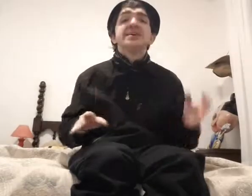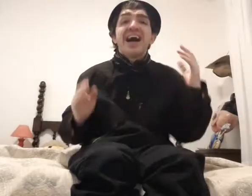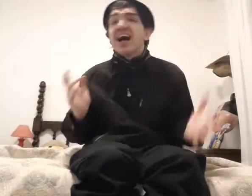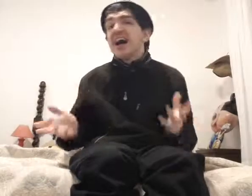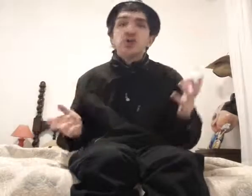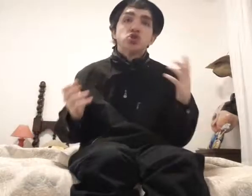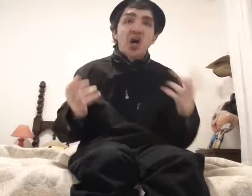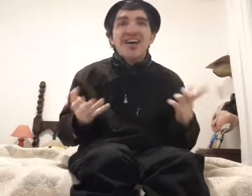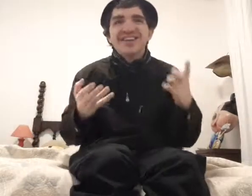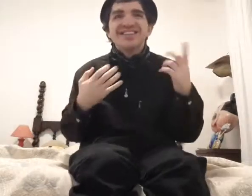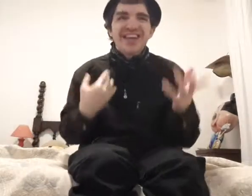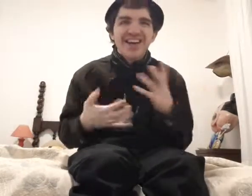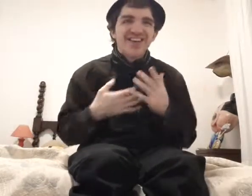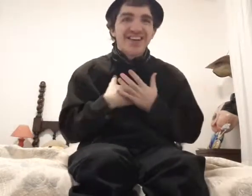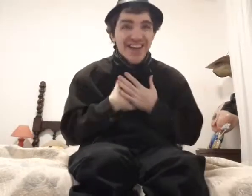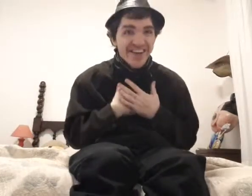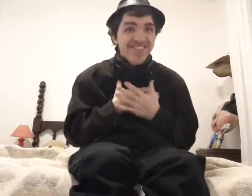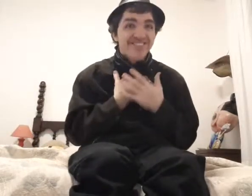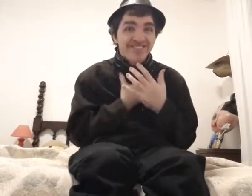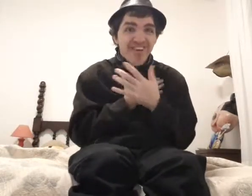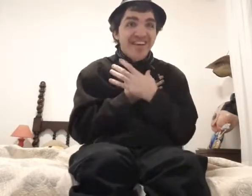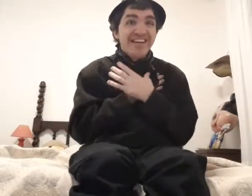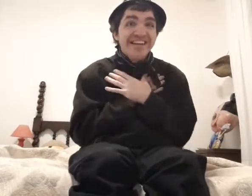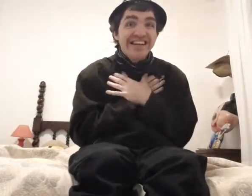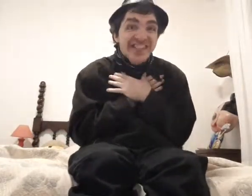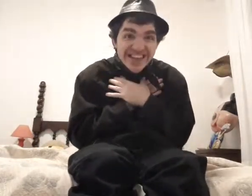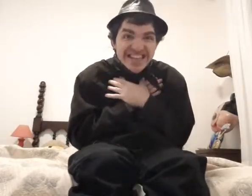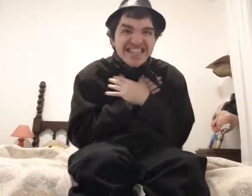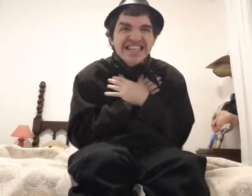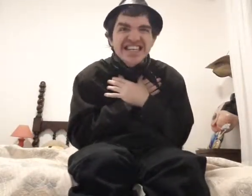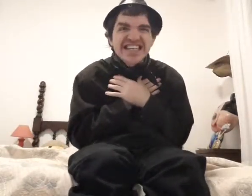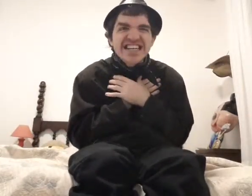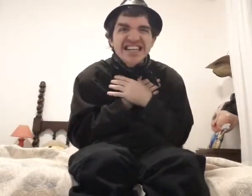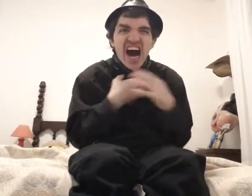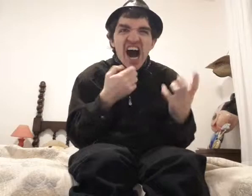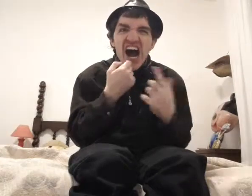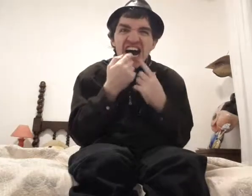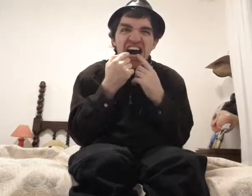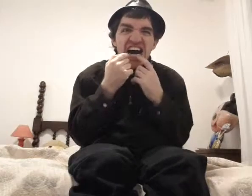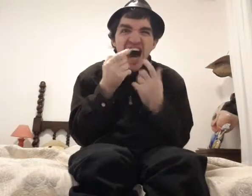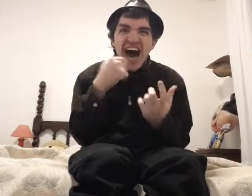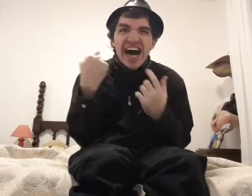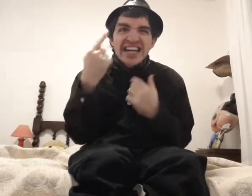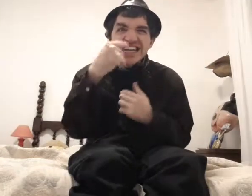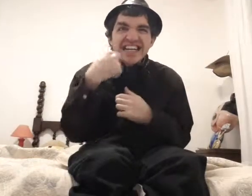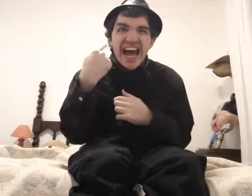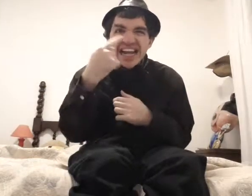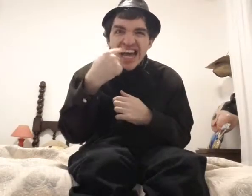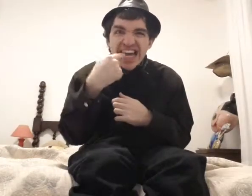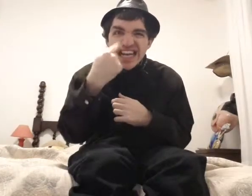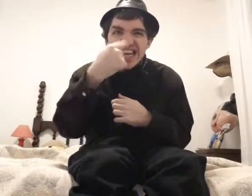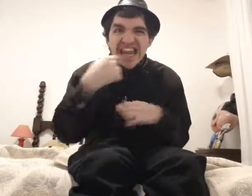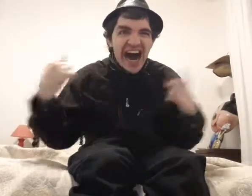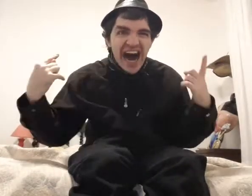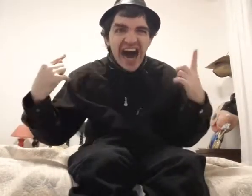Amstrong, tu te fends la poire On voit toutes tes dents